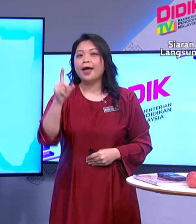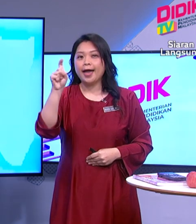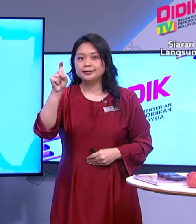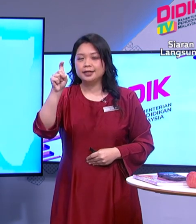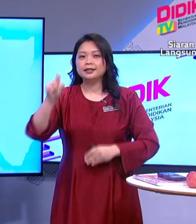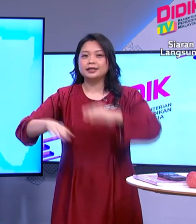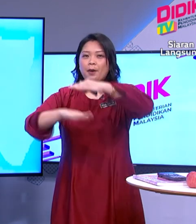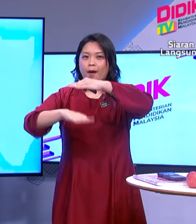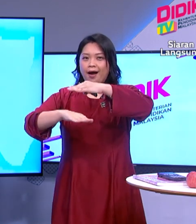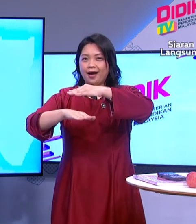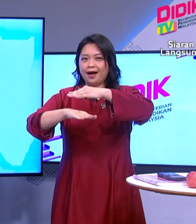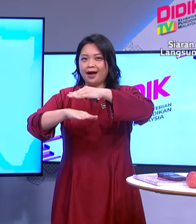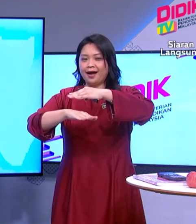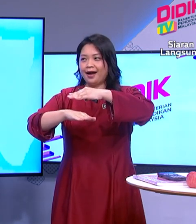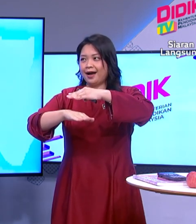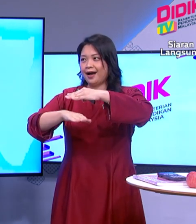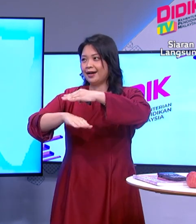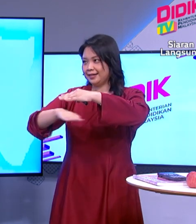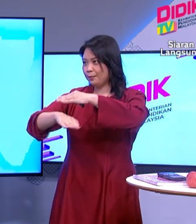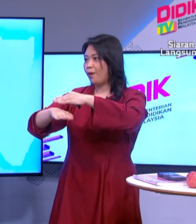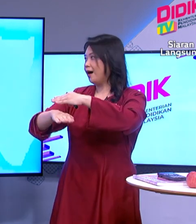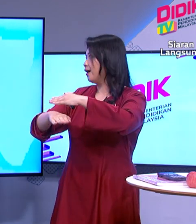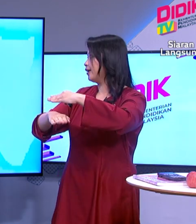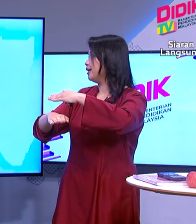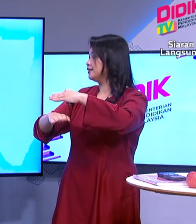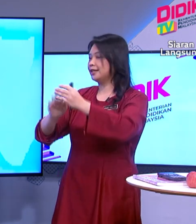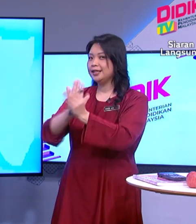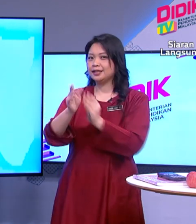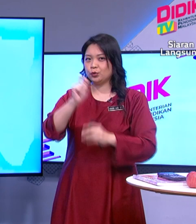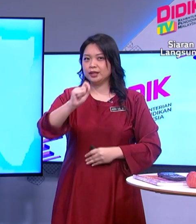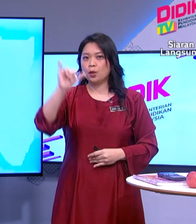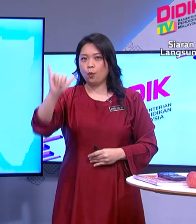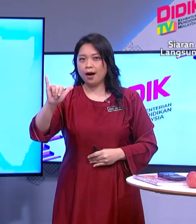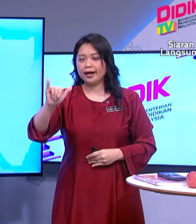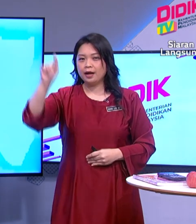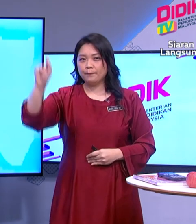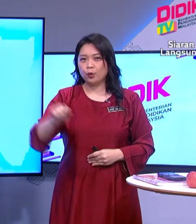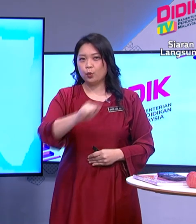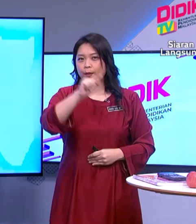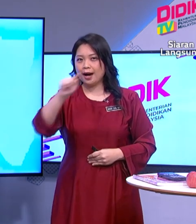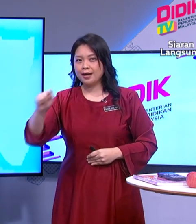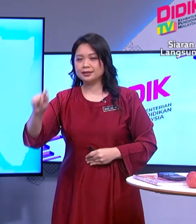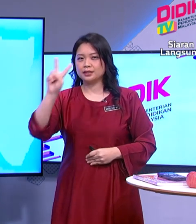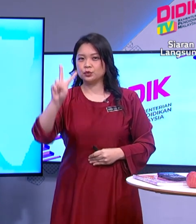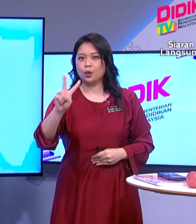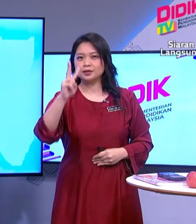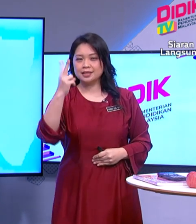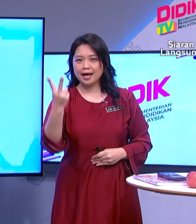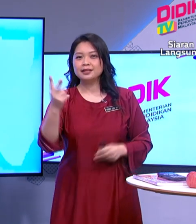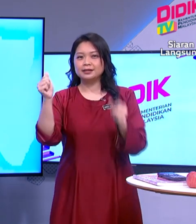estate di bawah bahwa baik dibawa ke Oke jadi kita tulis we bau ubah channel songsang